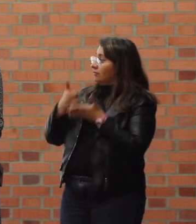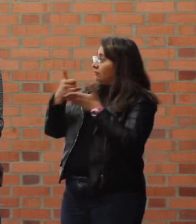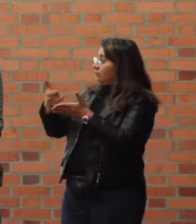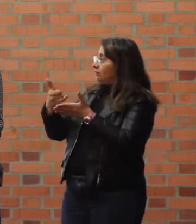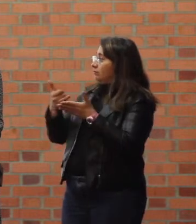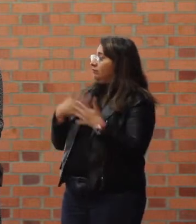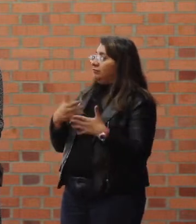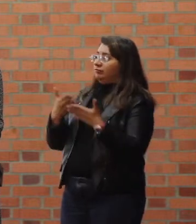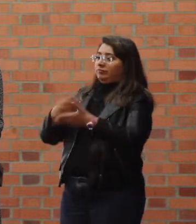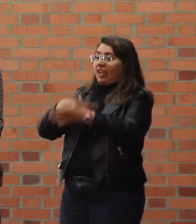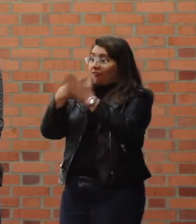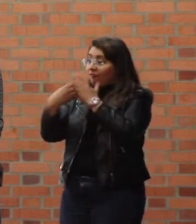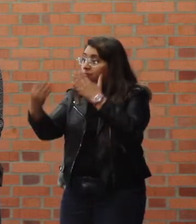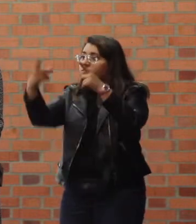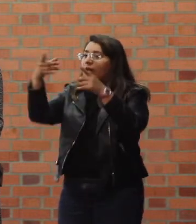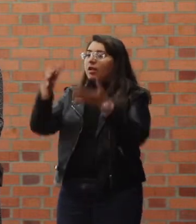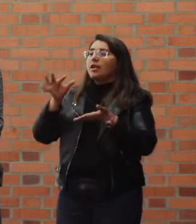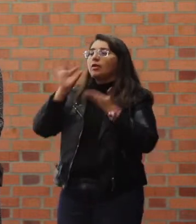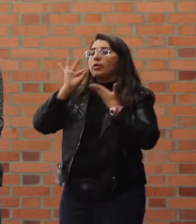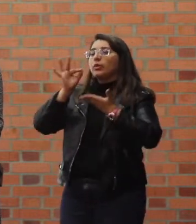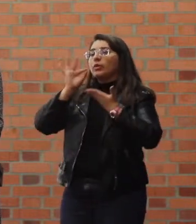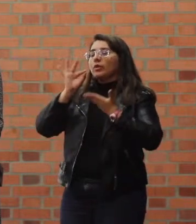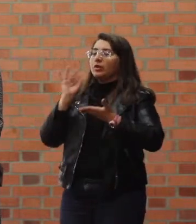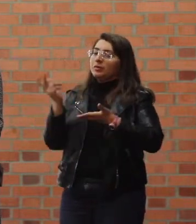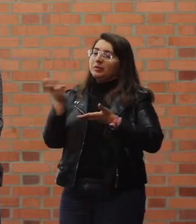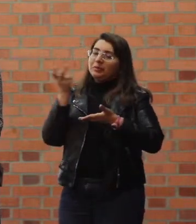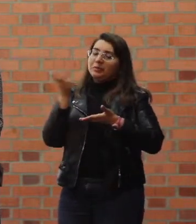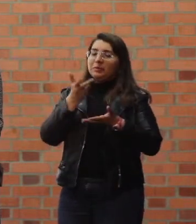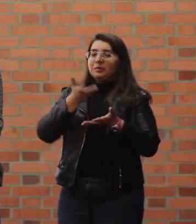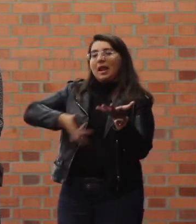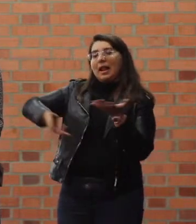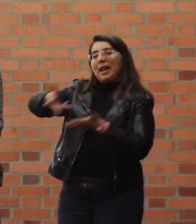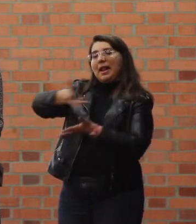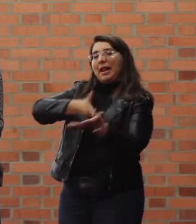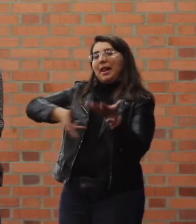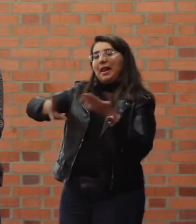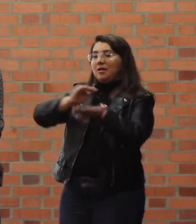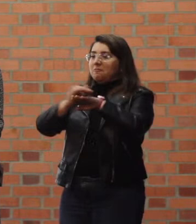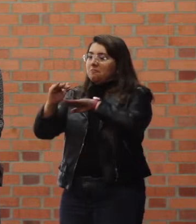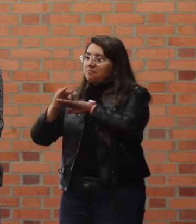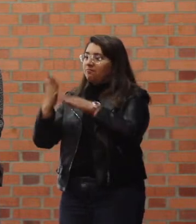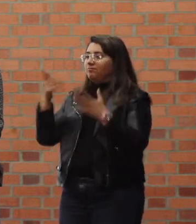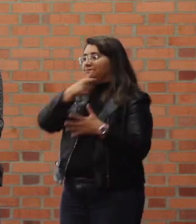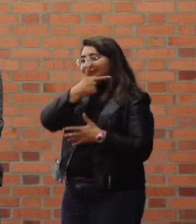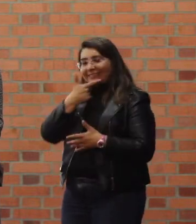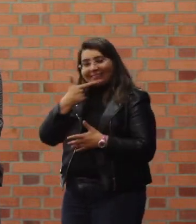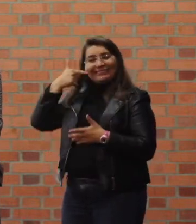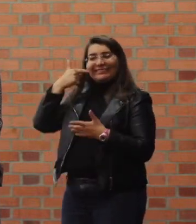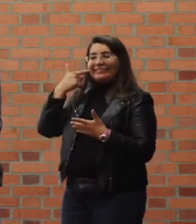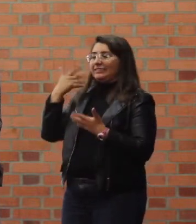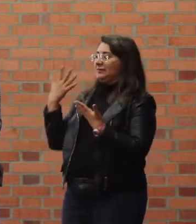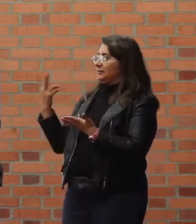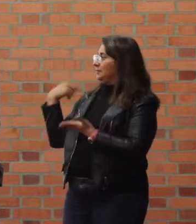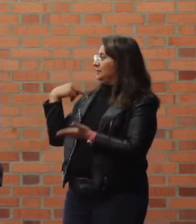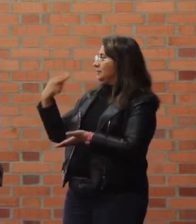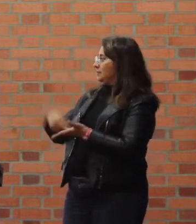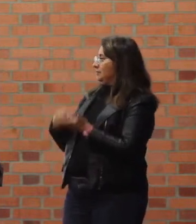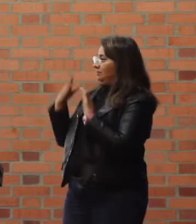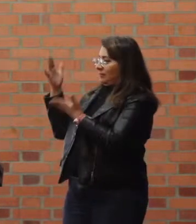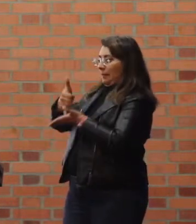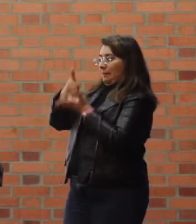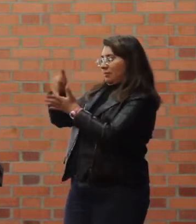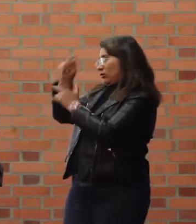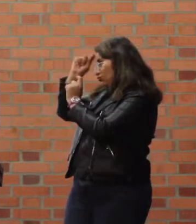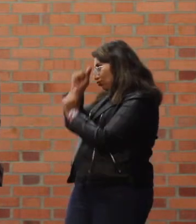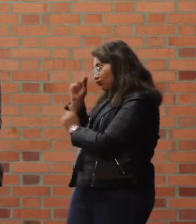un cóctel para seguir compartiendo y dialogando en torno a la vida de Lucy su obra sus causas y el premio